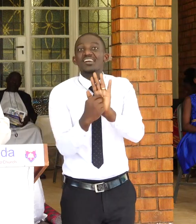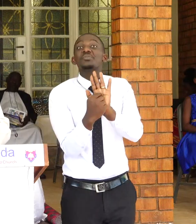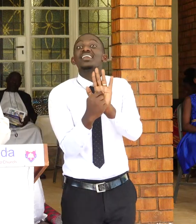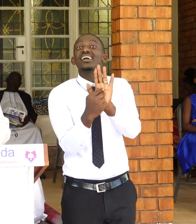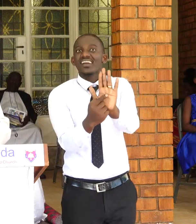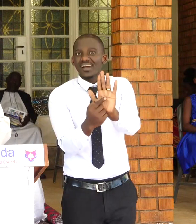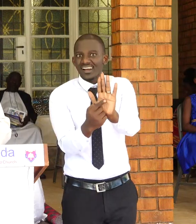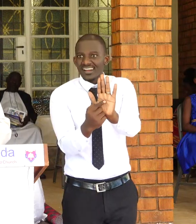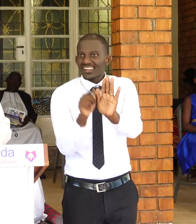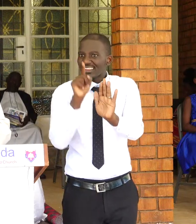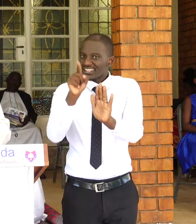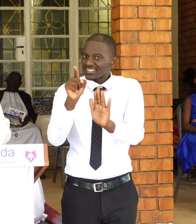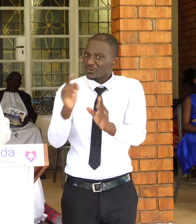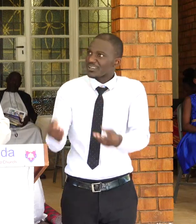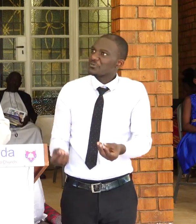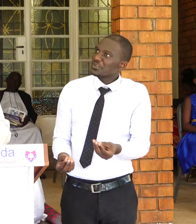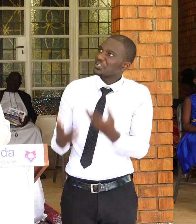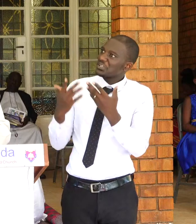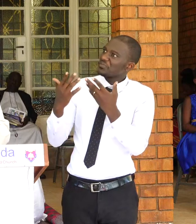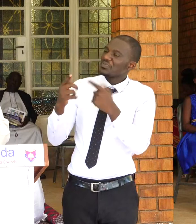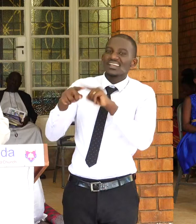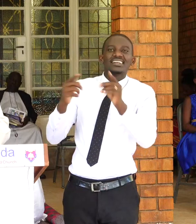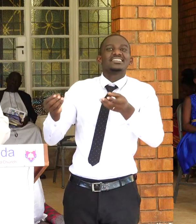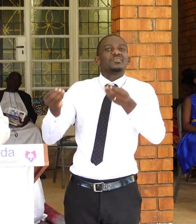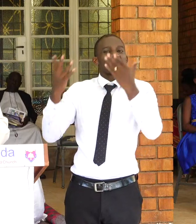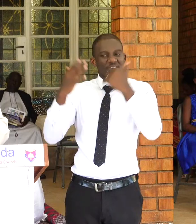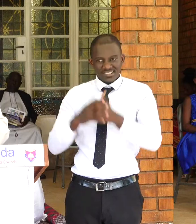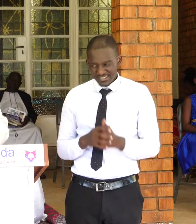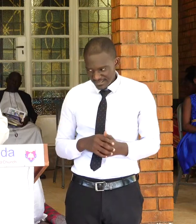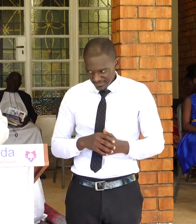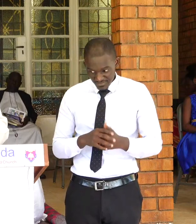nchi omuwa sadaka enam